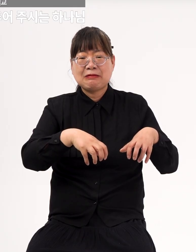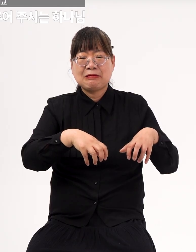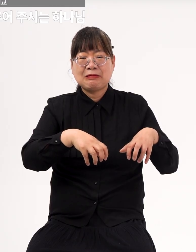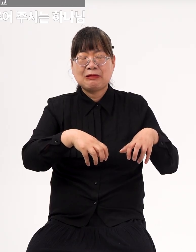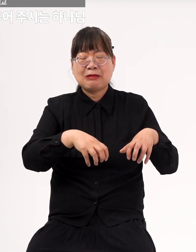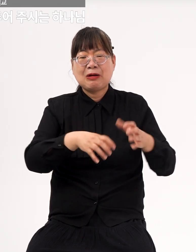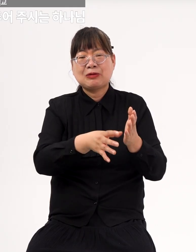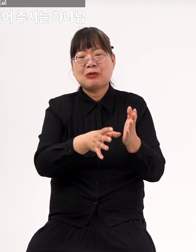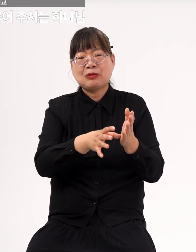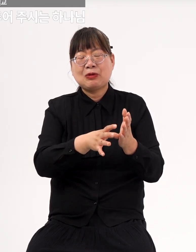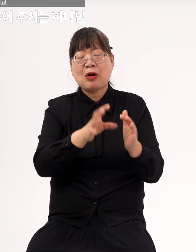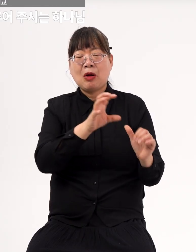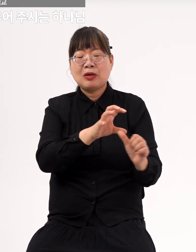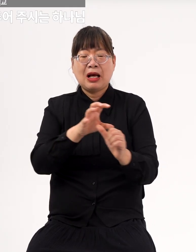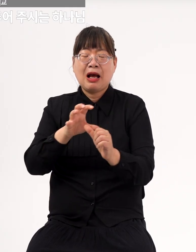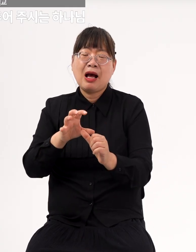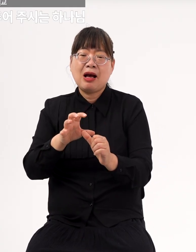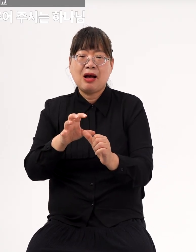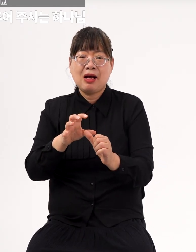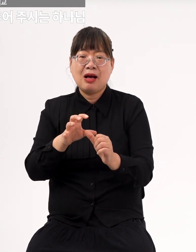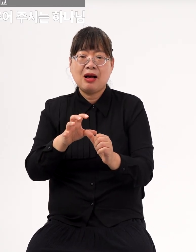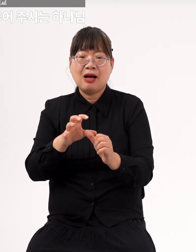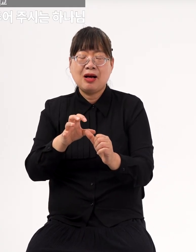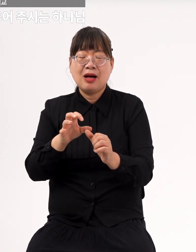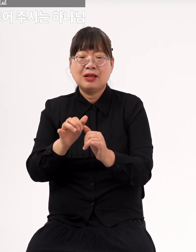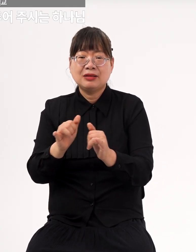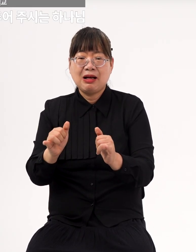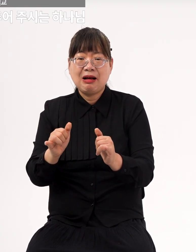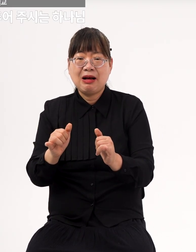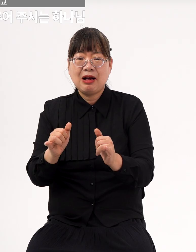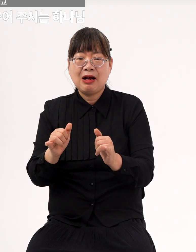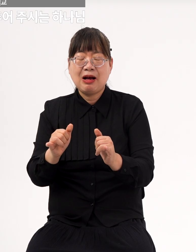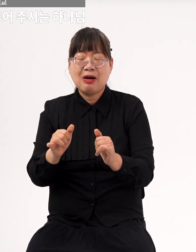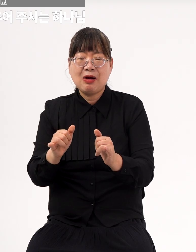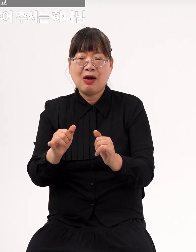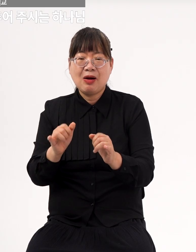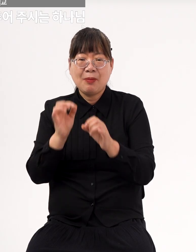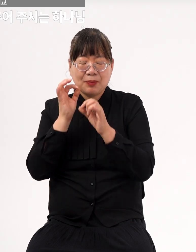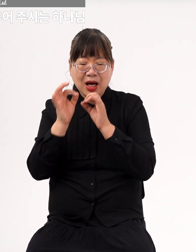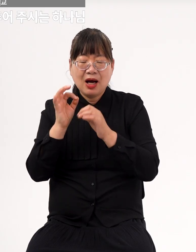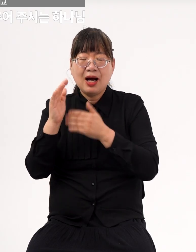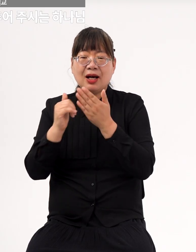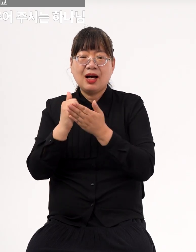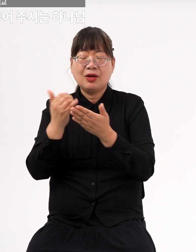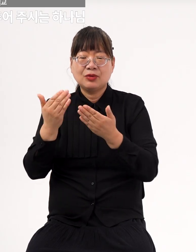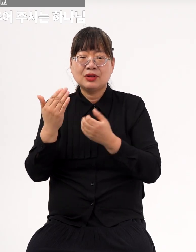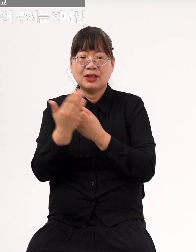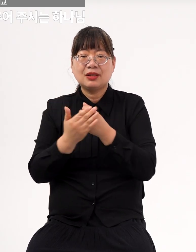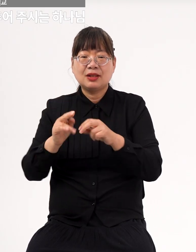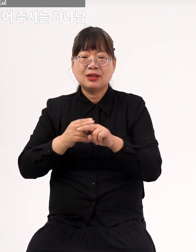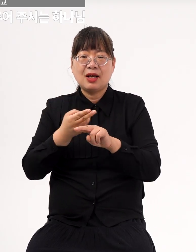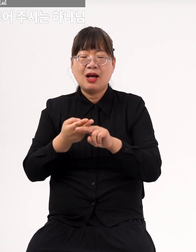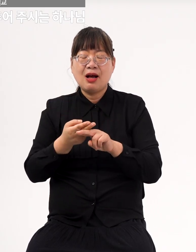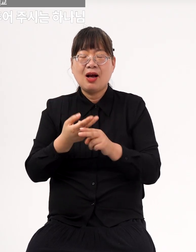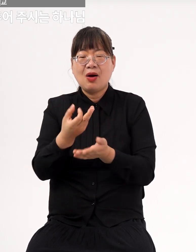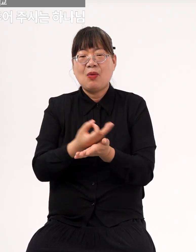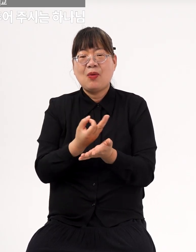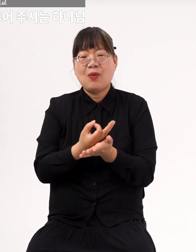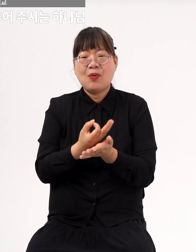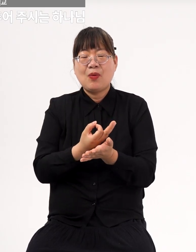욕심의 도구로 쓰여지고 사람을 호도해서 하나님이 주신 은사들을 돈